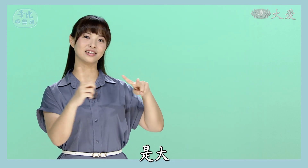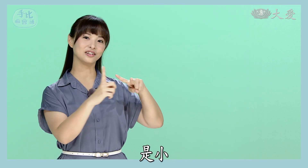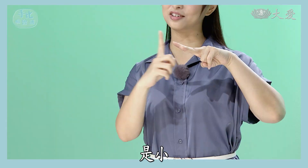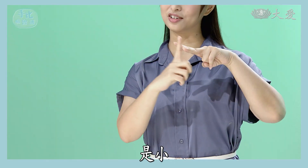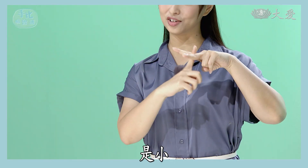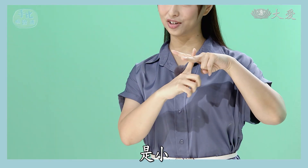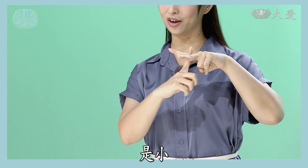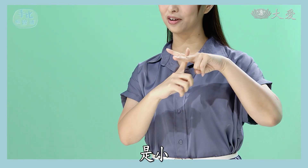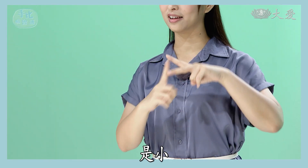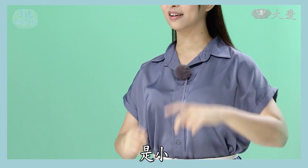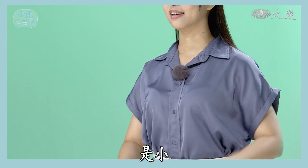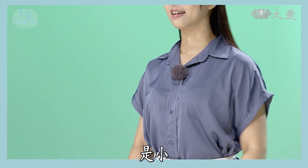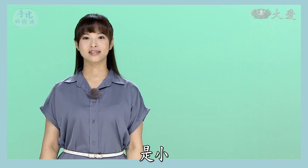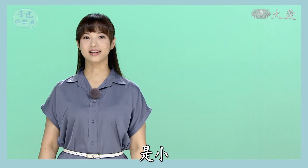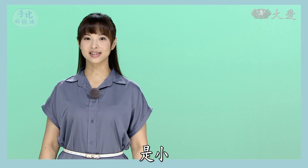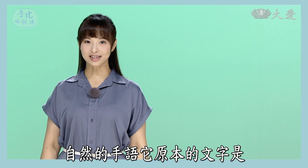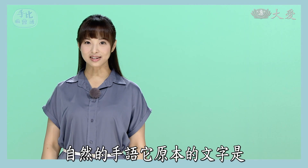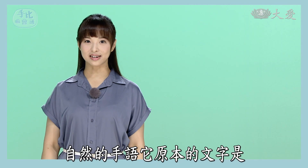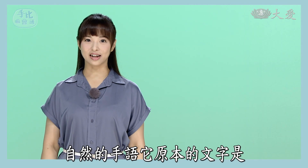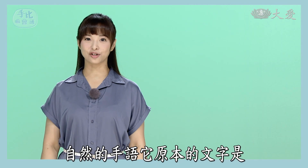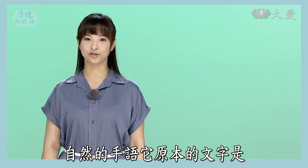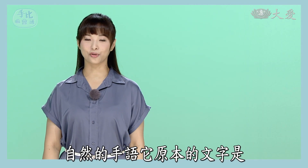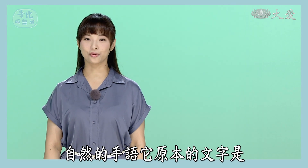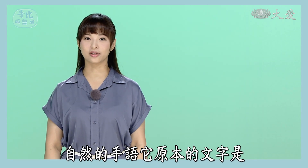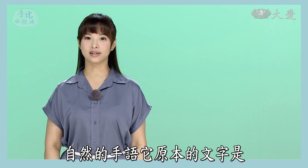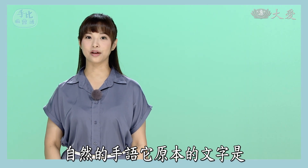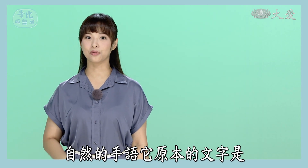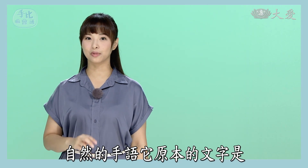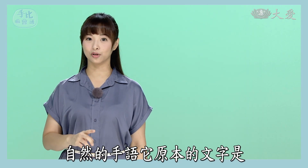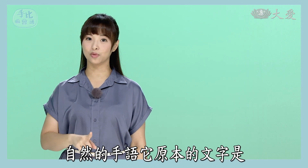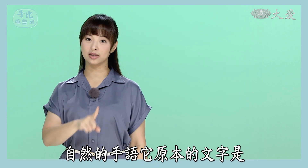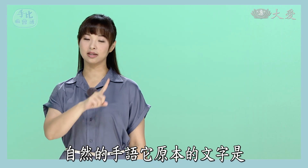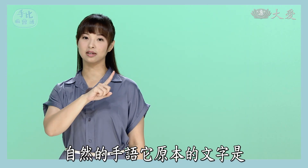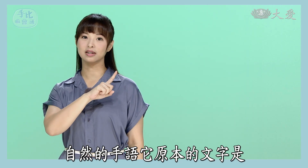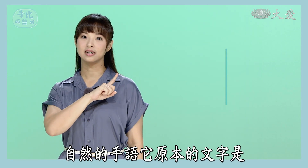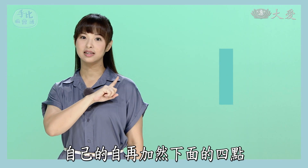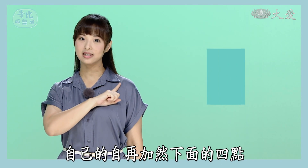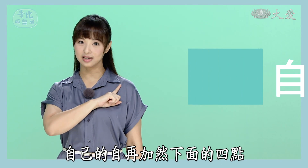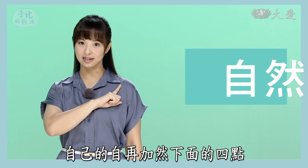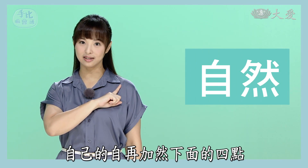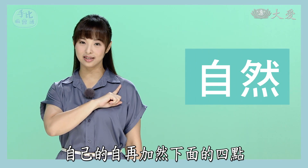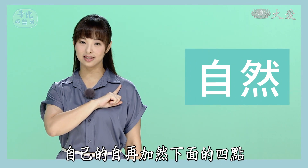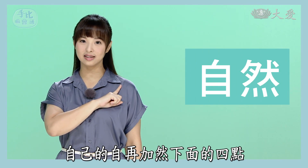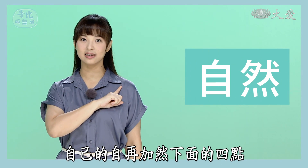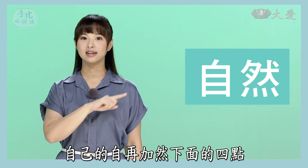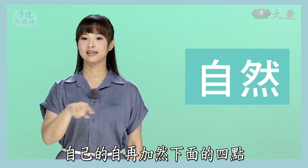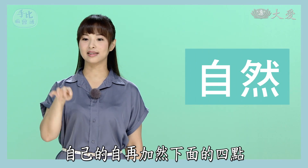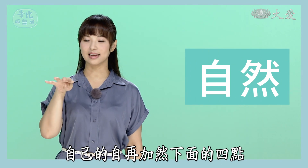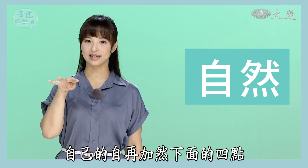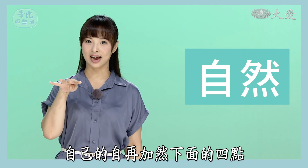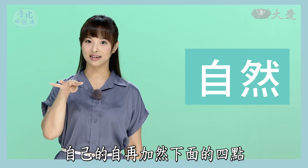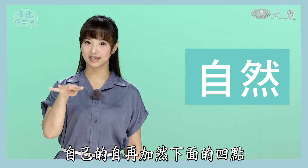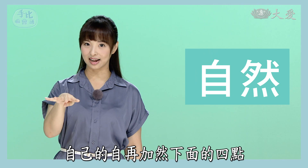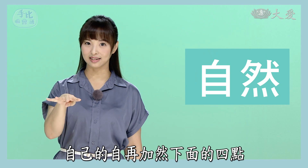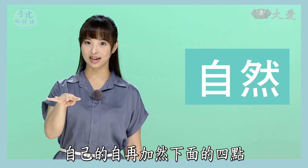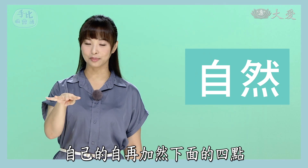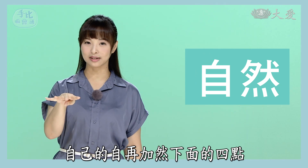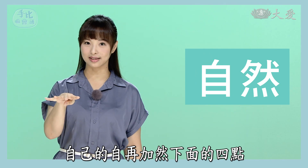是小。那自然的手语呢，它原本的文字是自己的自，再加然下面的四